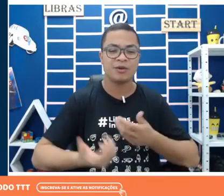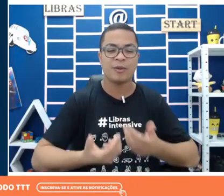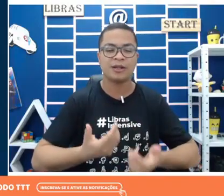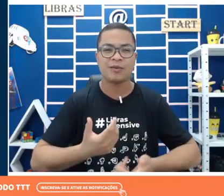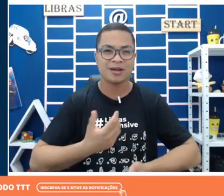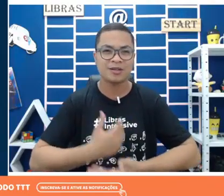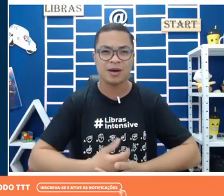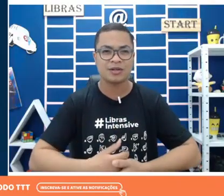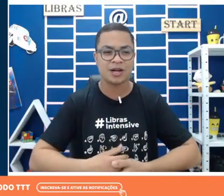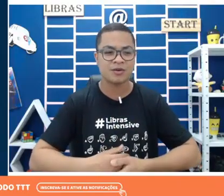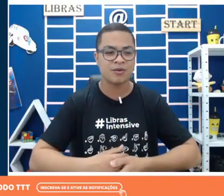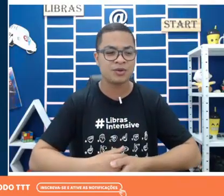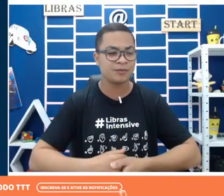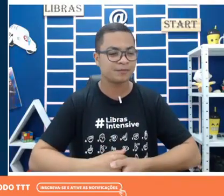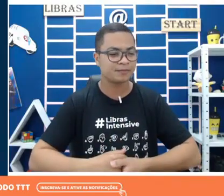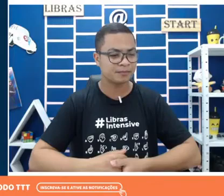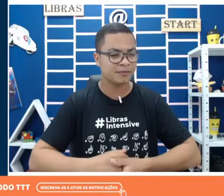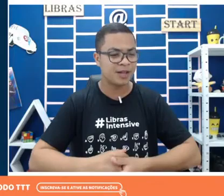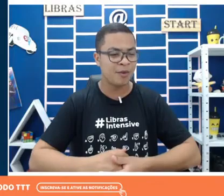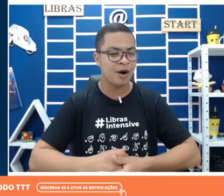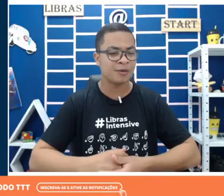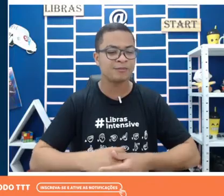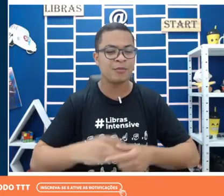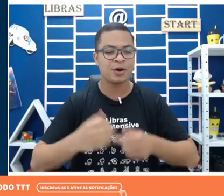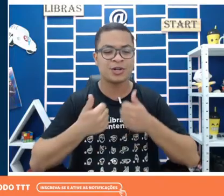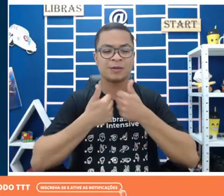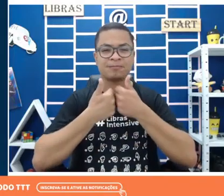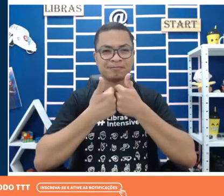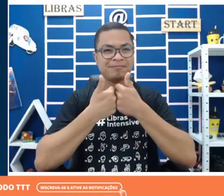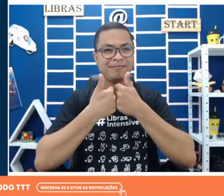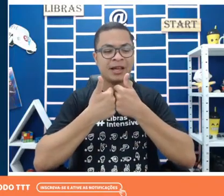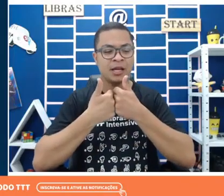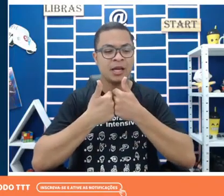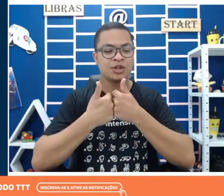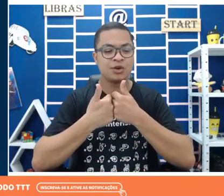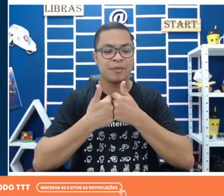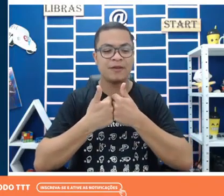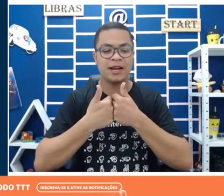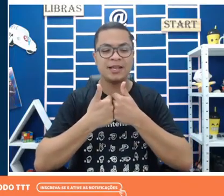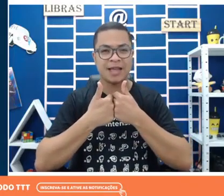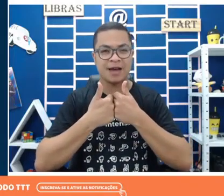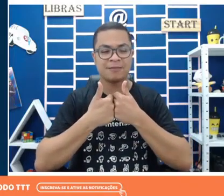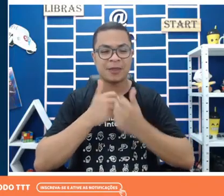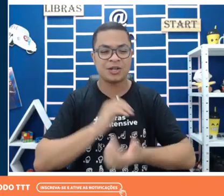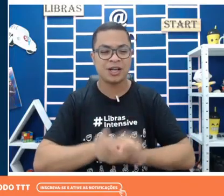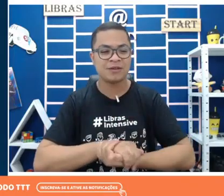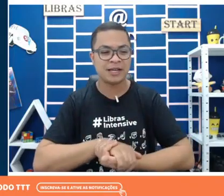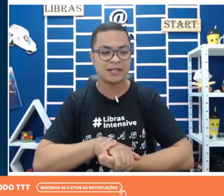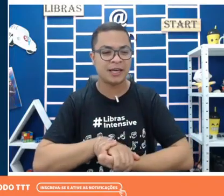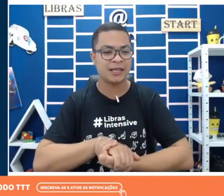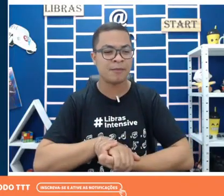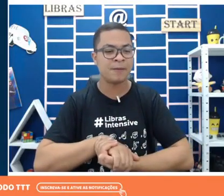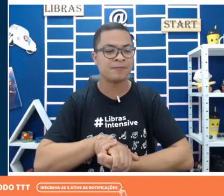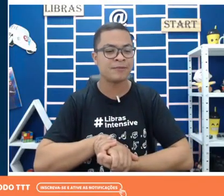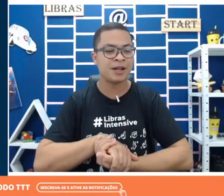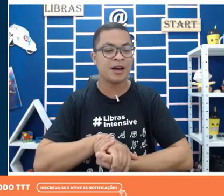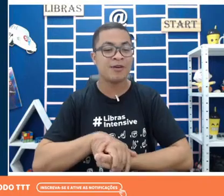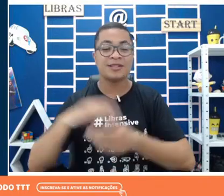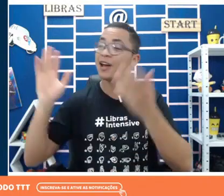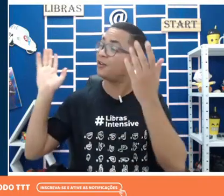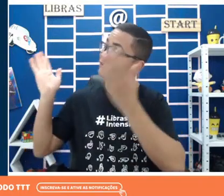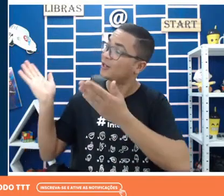aí que já estão completando quase um ano já de curso. Então, ó, poxa, super feliz, tá? De ter vocês aqui, tá